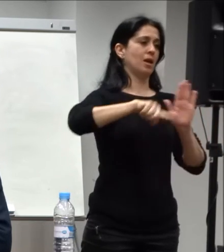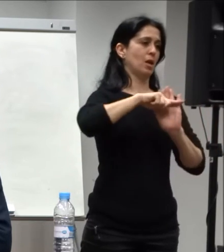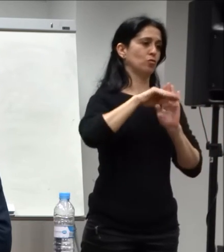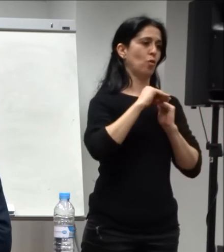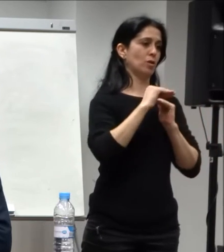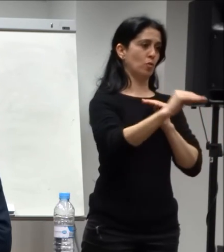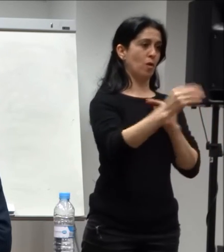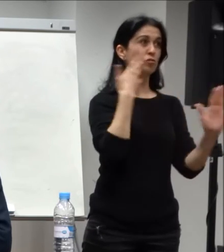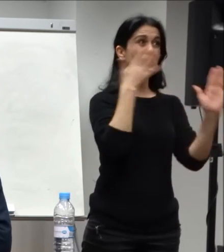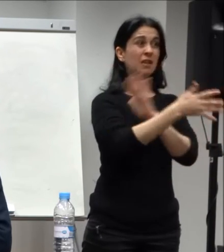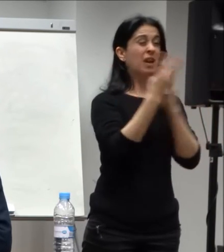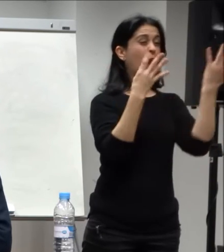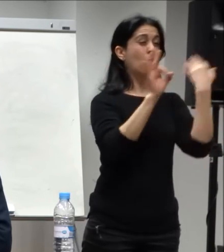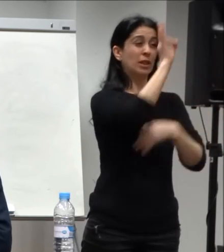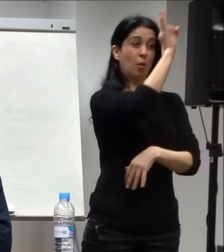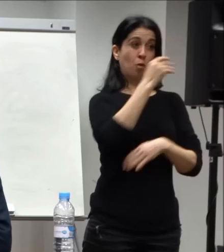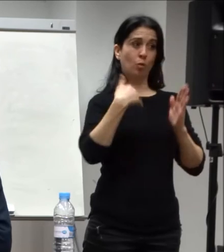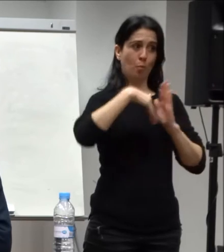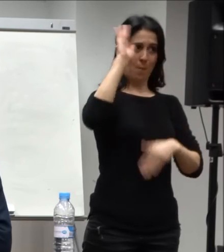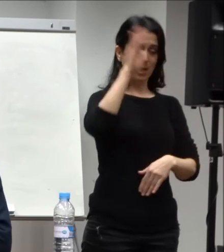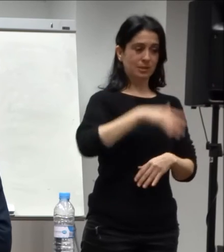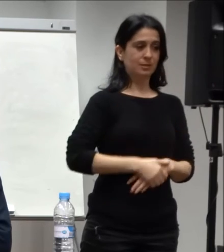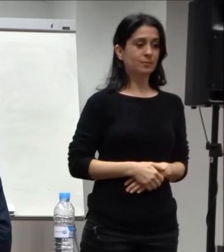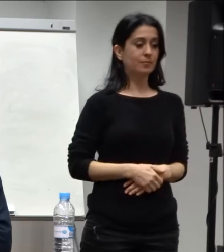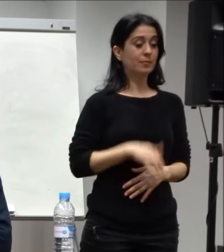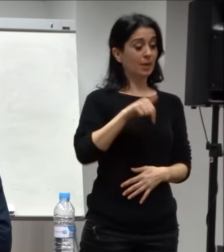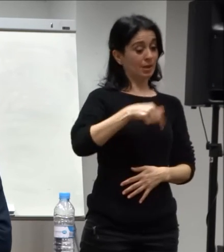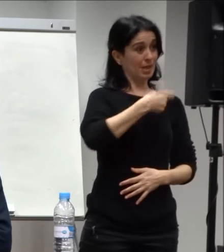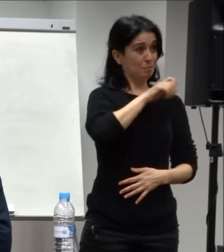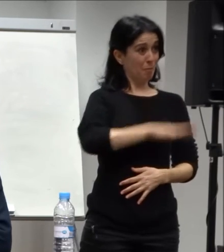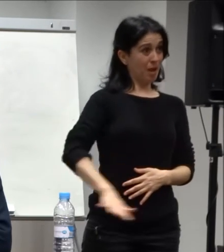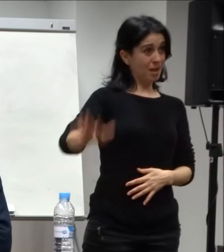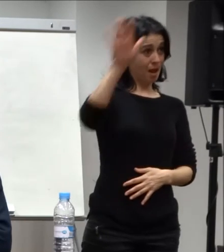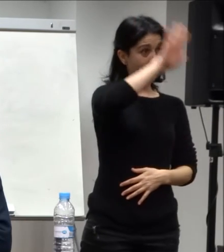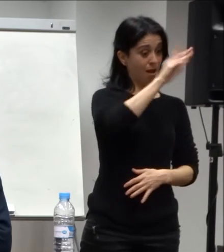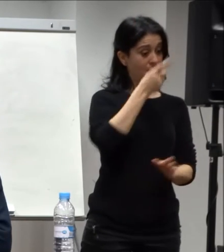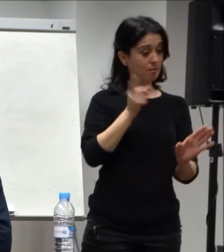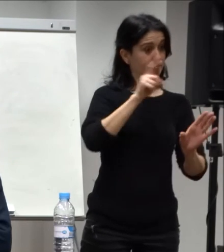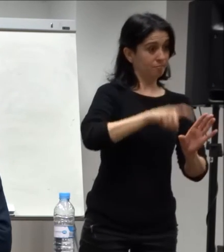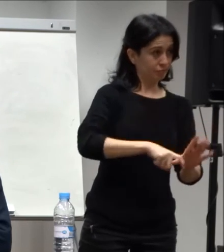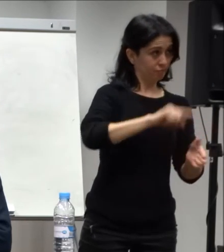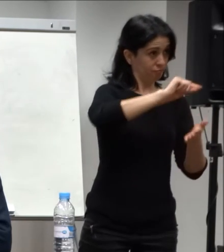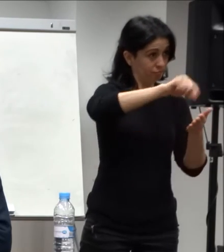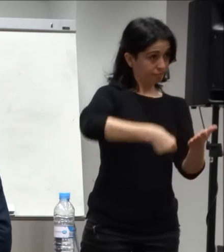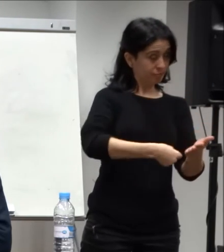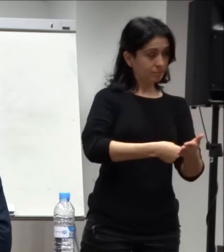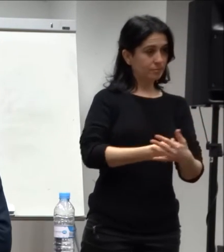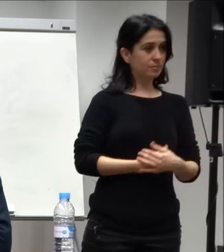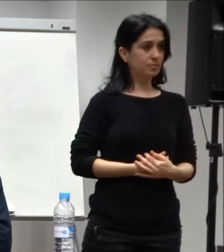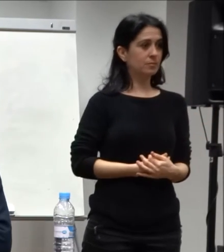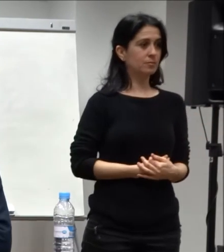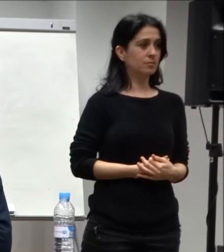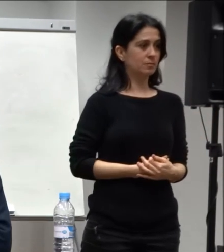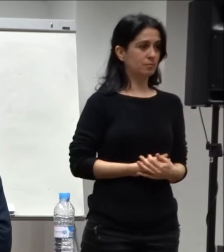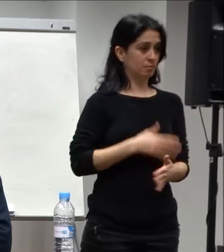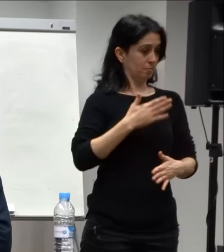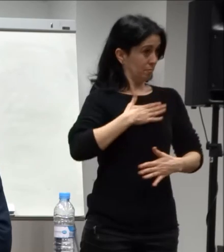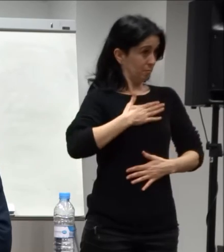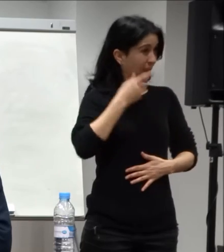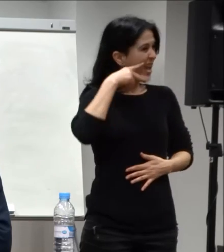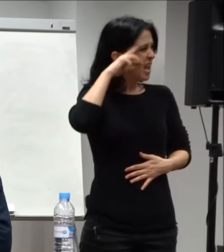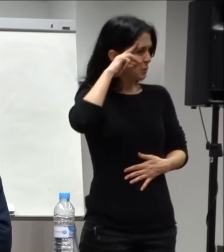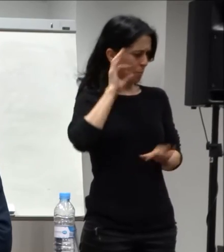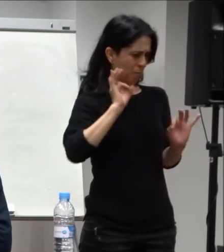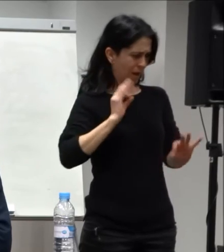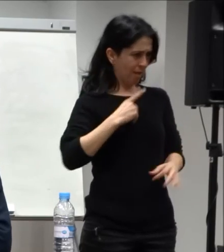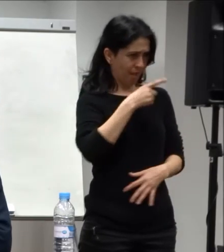90%. Y las que se han suscrito en España, además, y en esto por mi experiencia hablo del 100%,